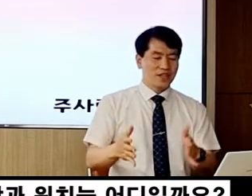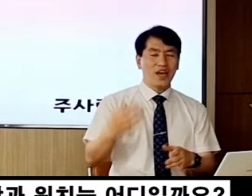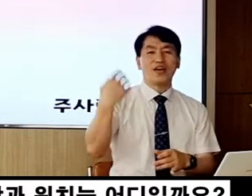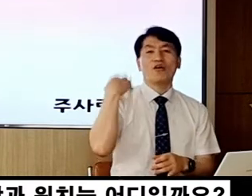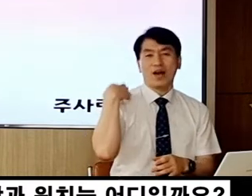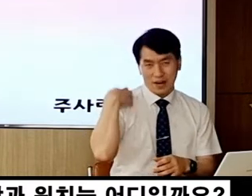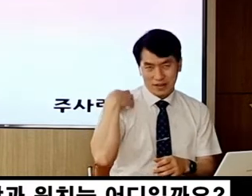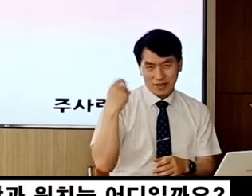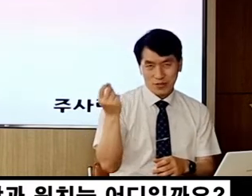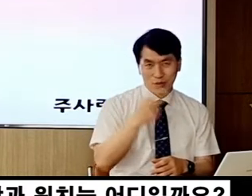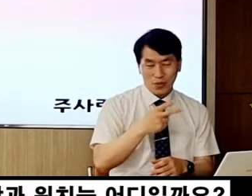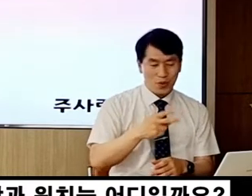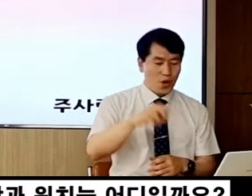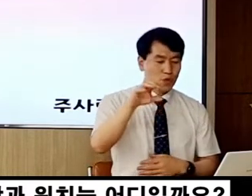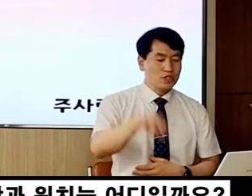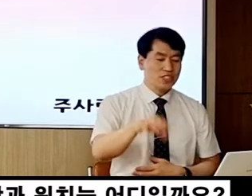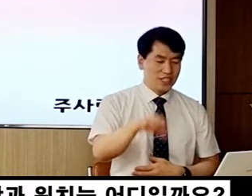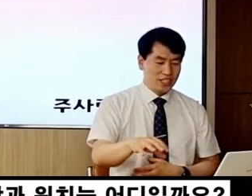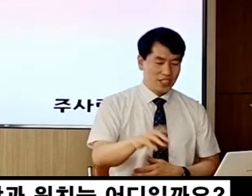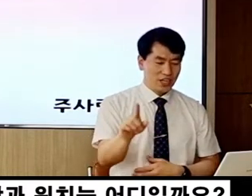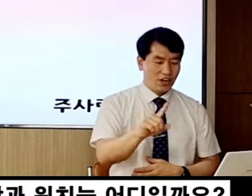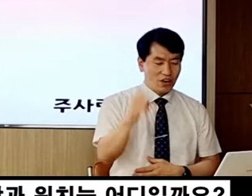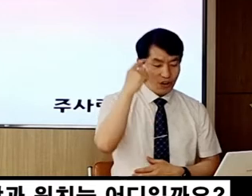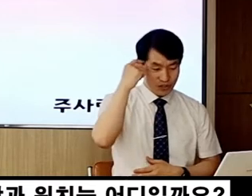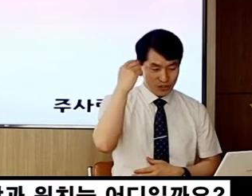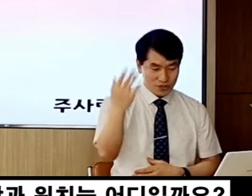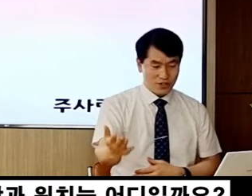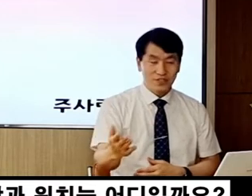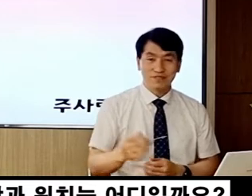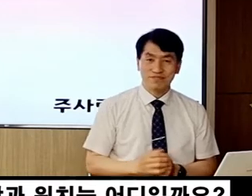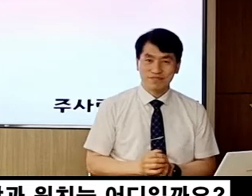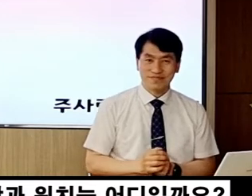분향단의 역할, 또 위치 어디였죠?